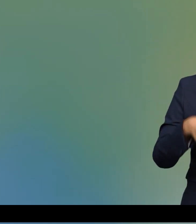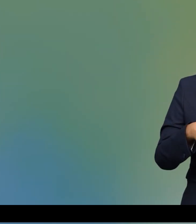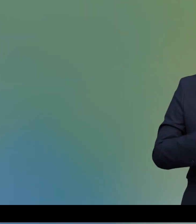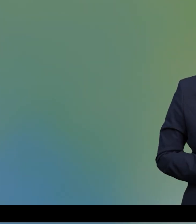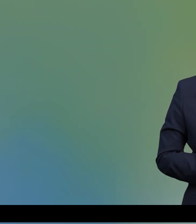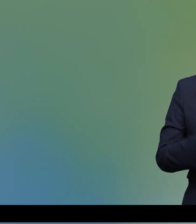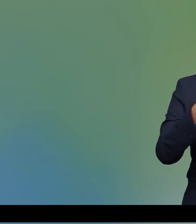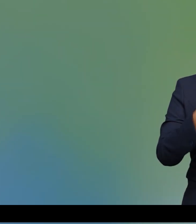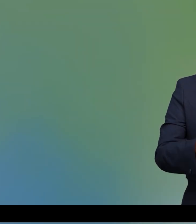1950లలో